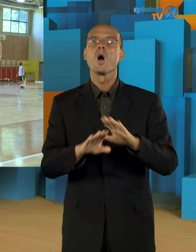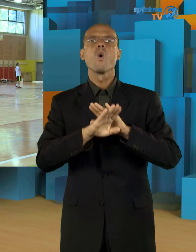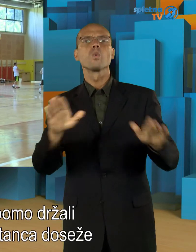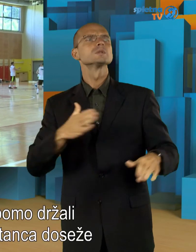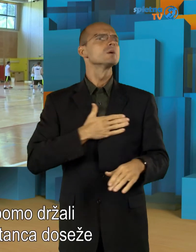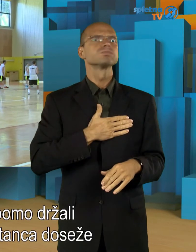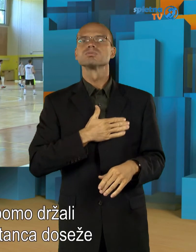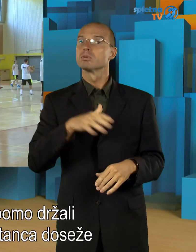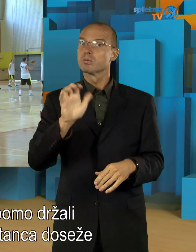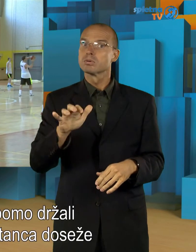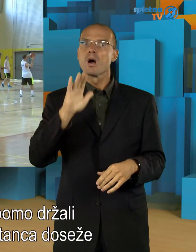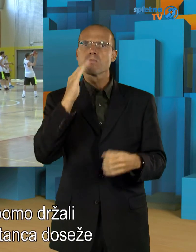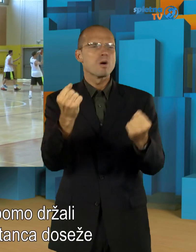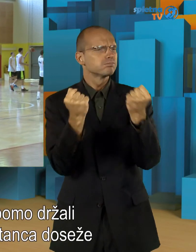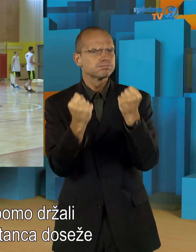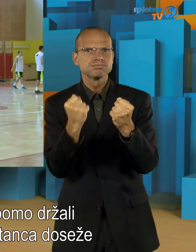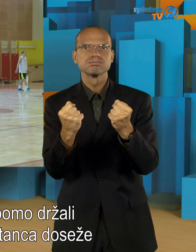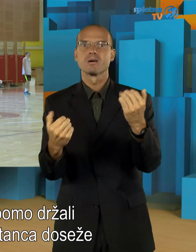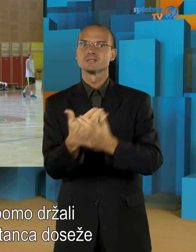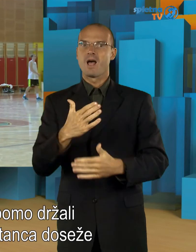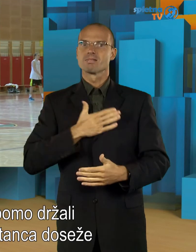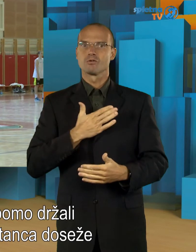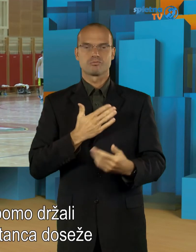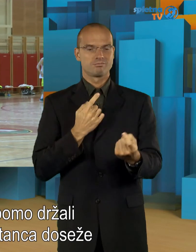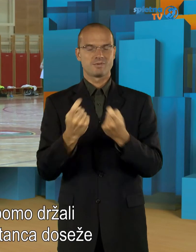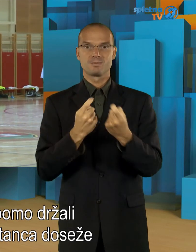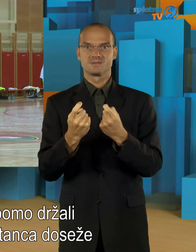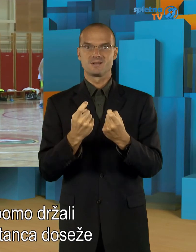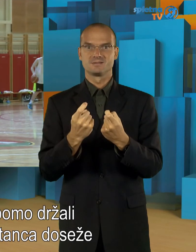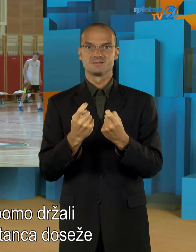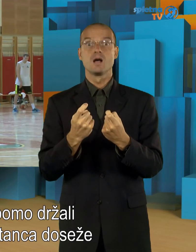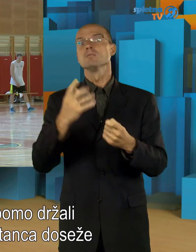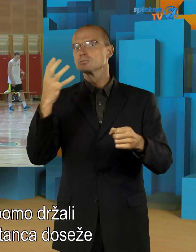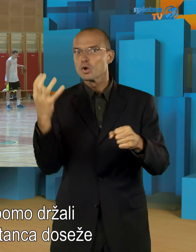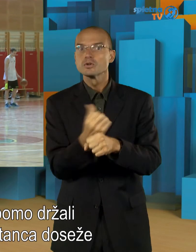Vsi ljubitelji košarke bomo držali pesti, da naša reprezentanca doseže zgodovinski